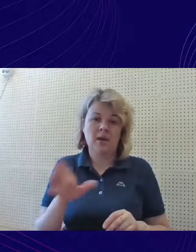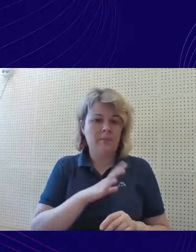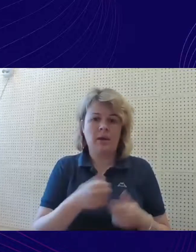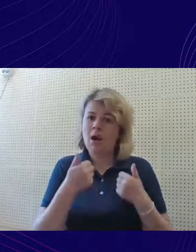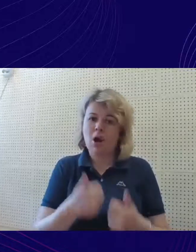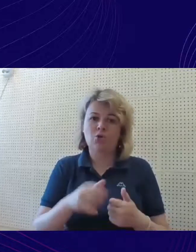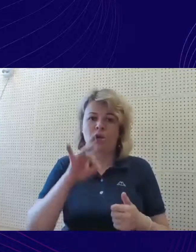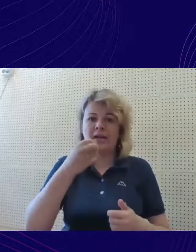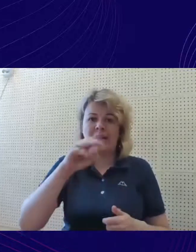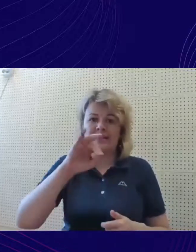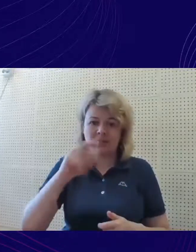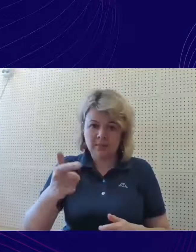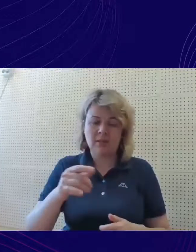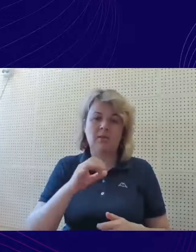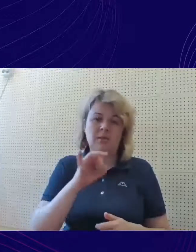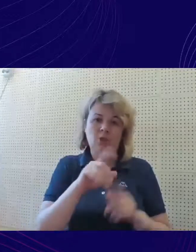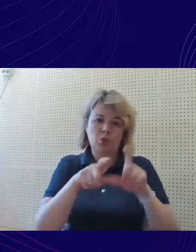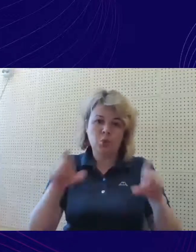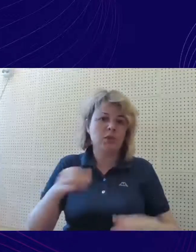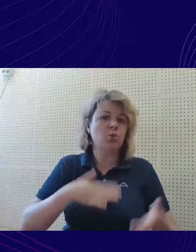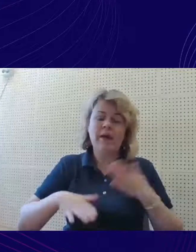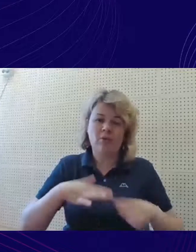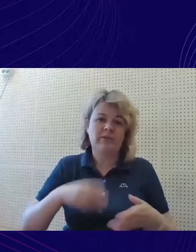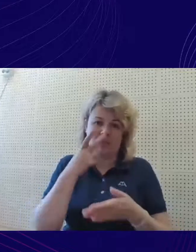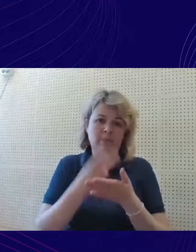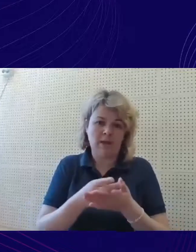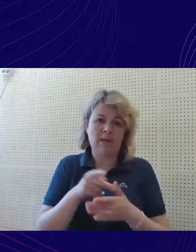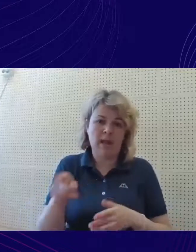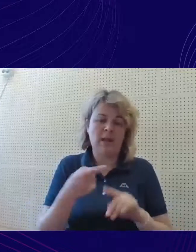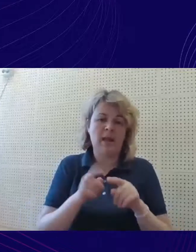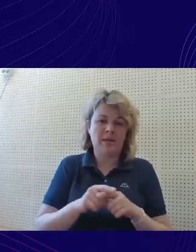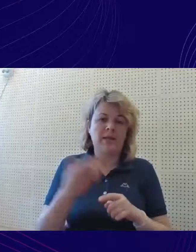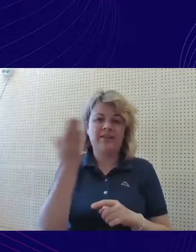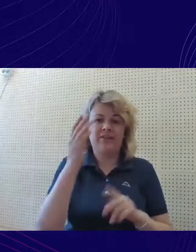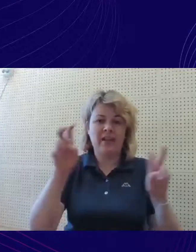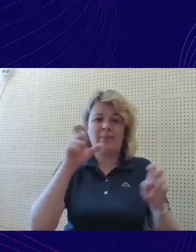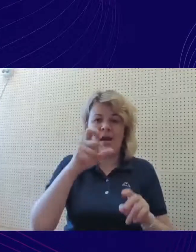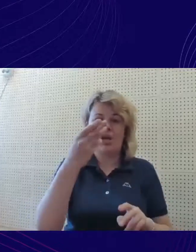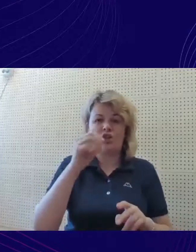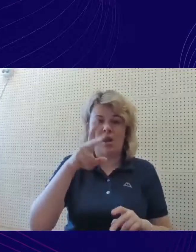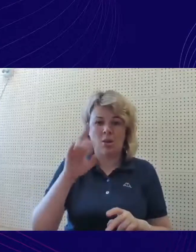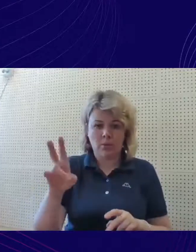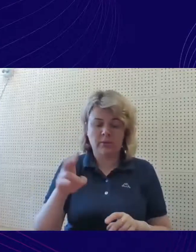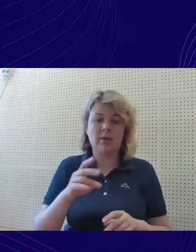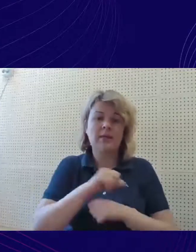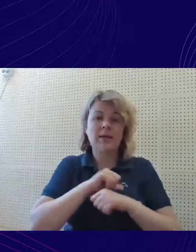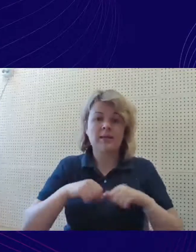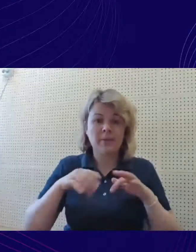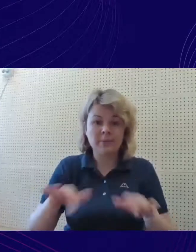и зритель с удовольствием его смотрел. Вот, и на самом деле я думаю, что